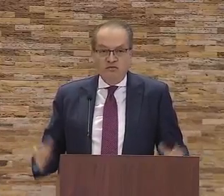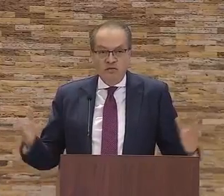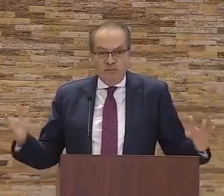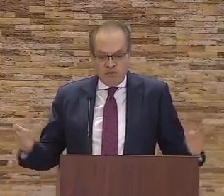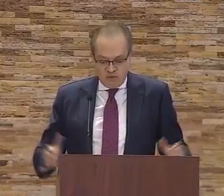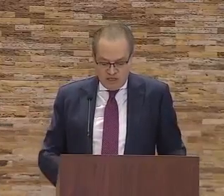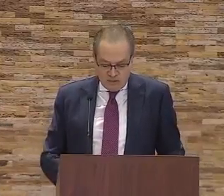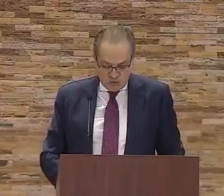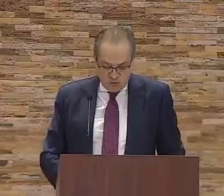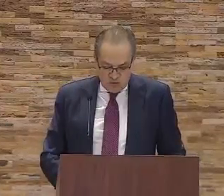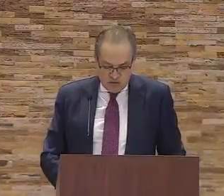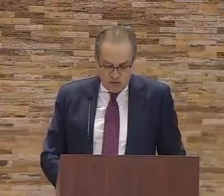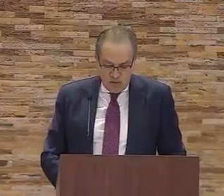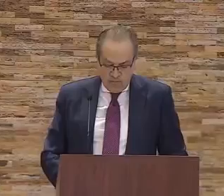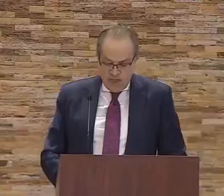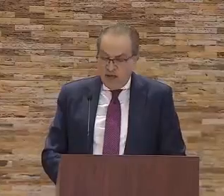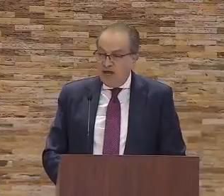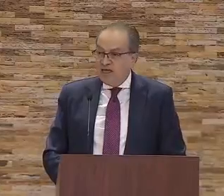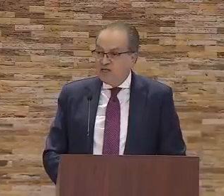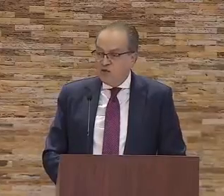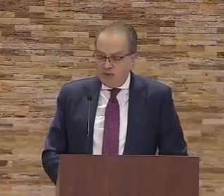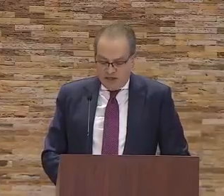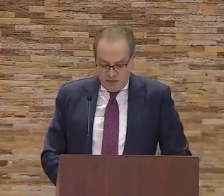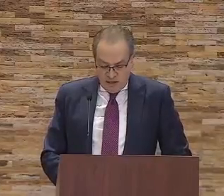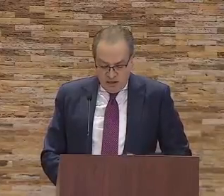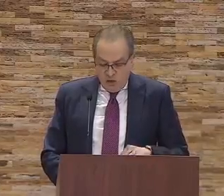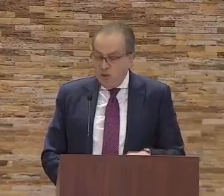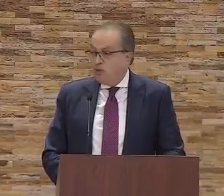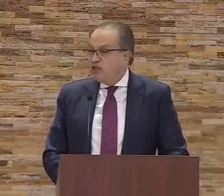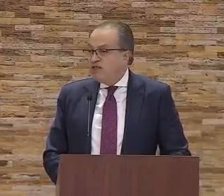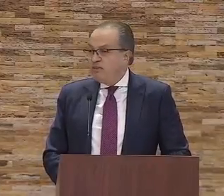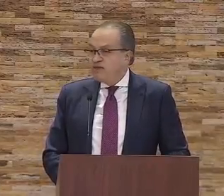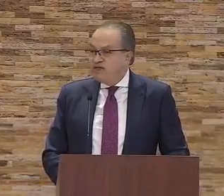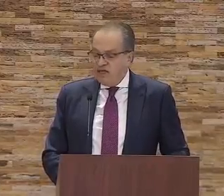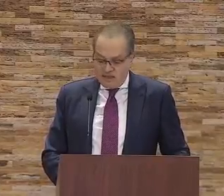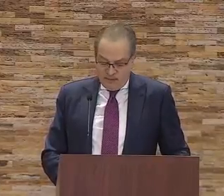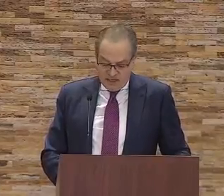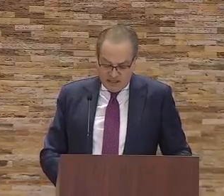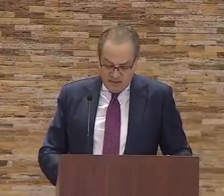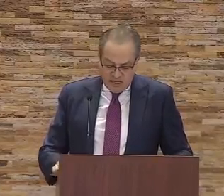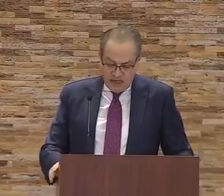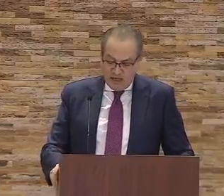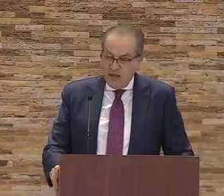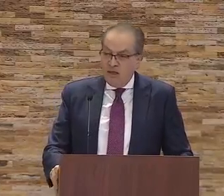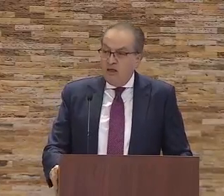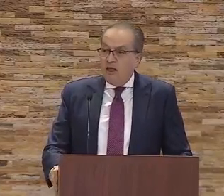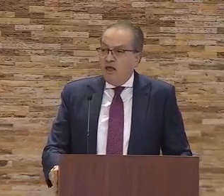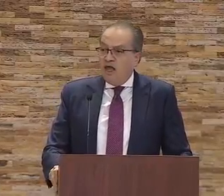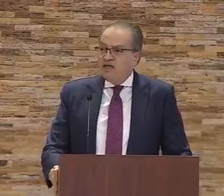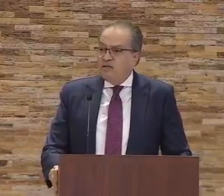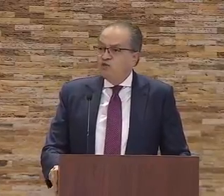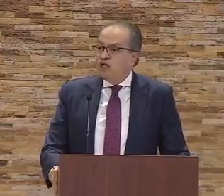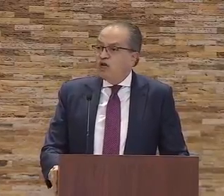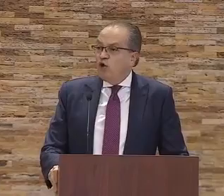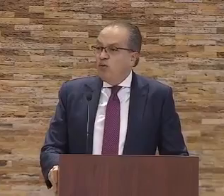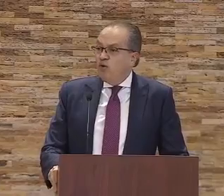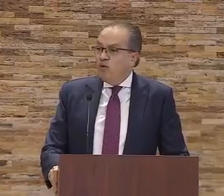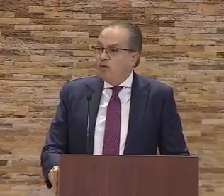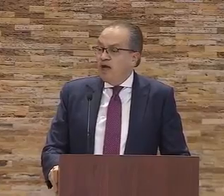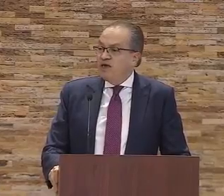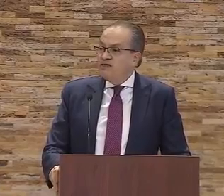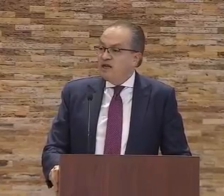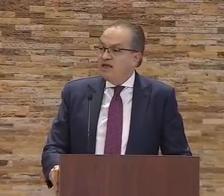Estado. Una pregunta que, por supuesto, hay que resolver. Lo importante, presidente, para terminar, es demostrar